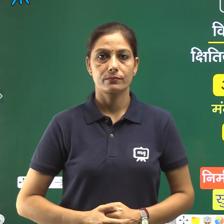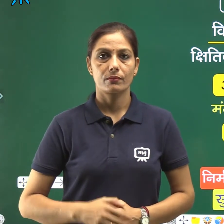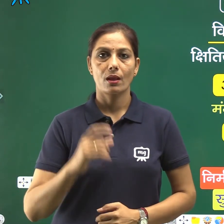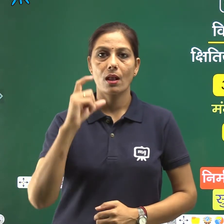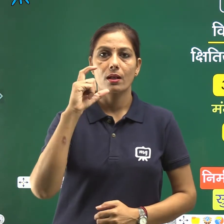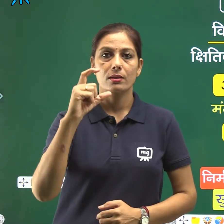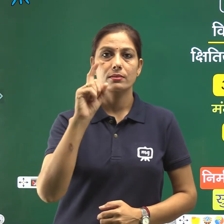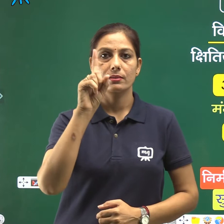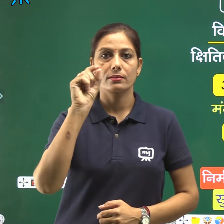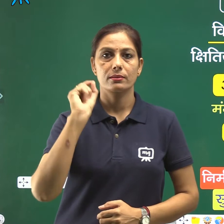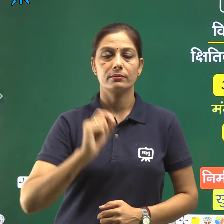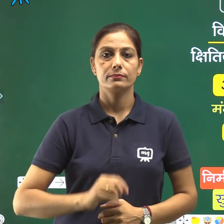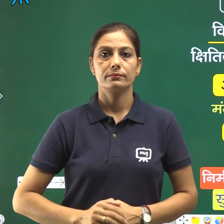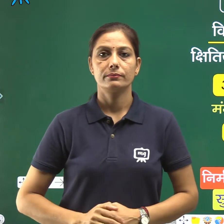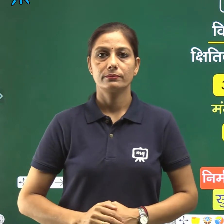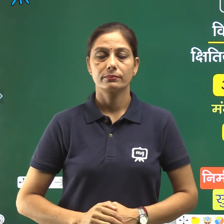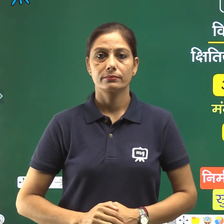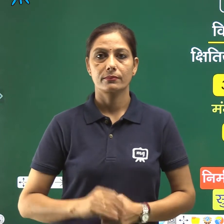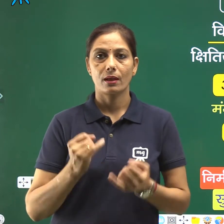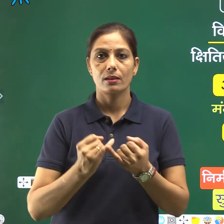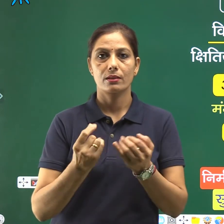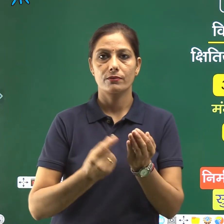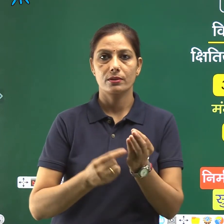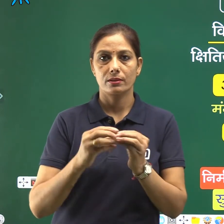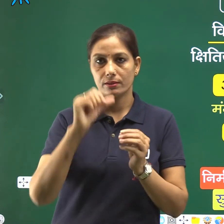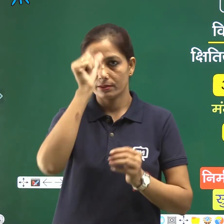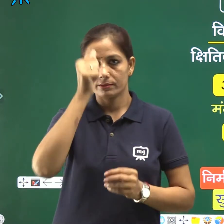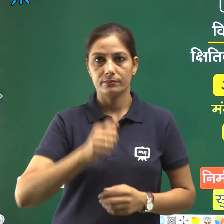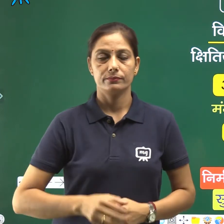कक्षा 10 की हिंदी विषय की